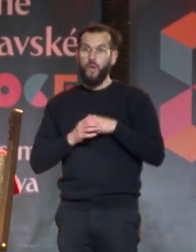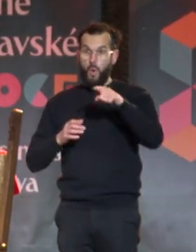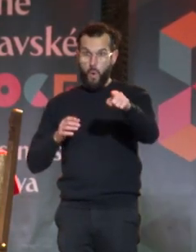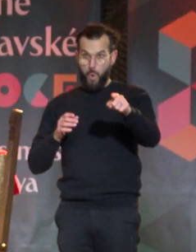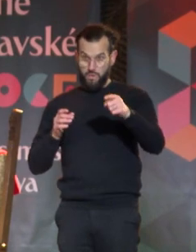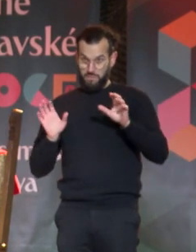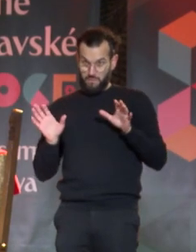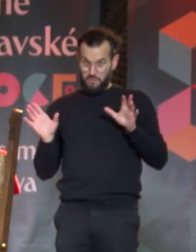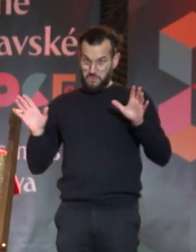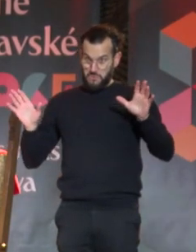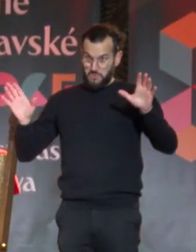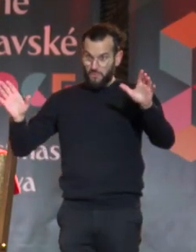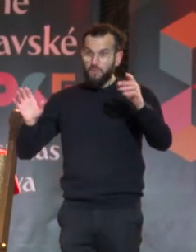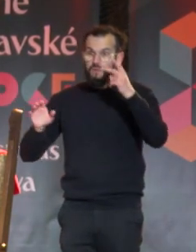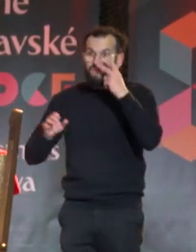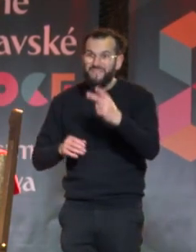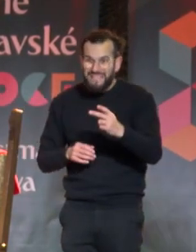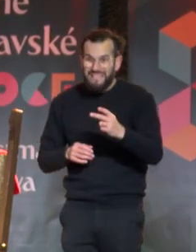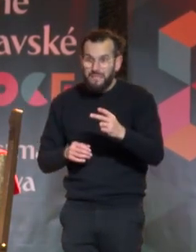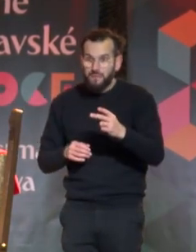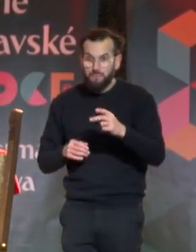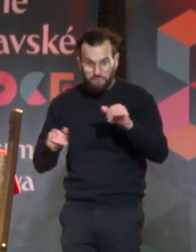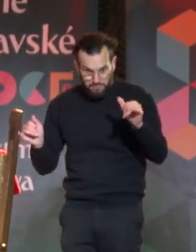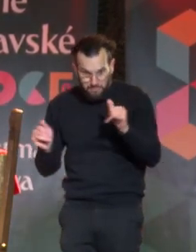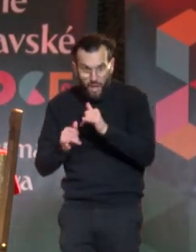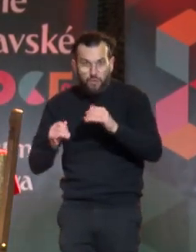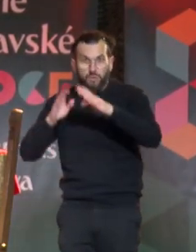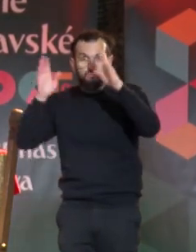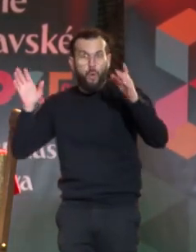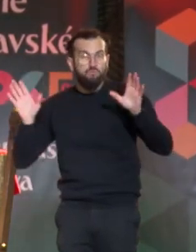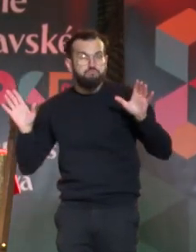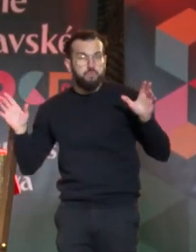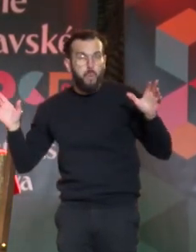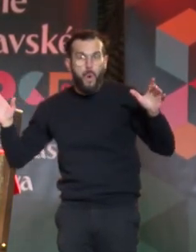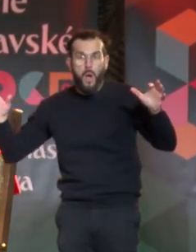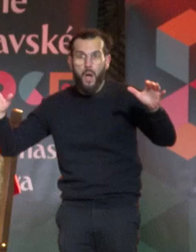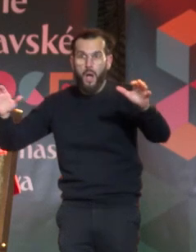natiahne, ako by ho celý tento starý rohový dom obrastal.